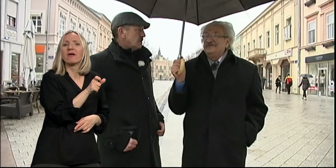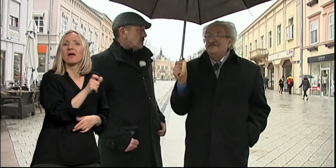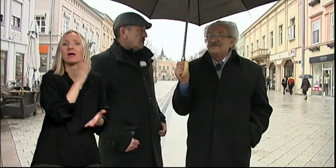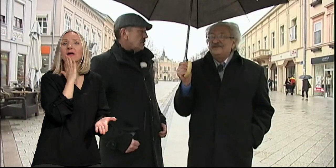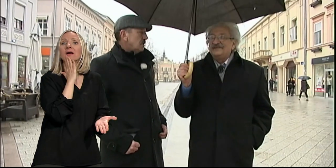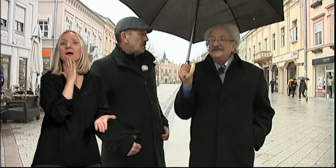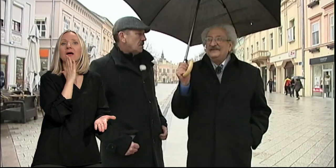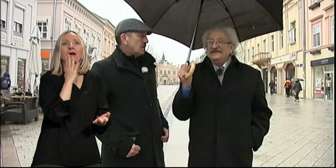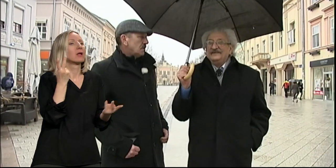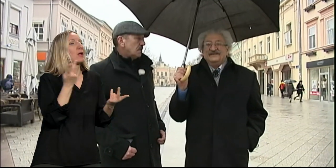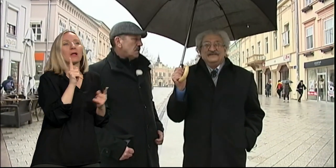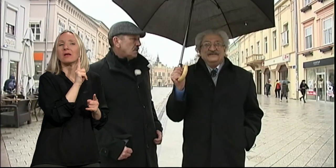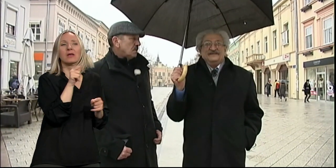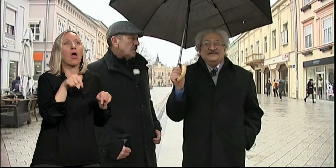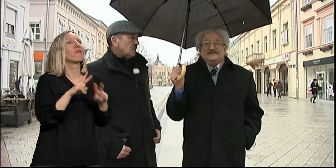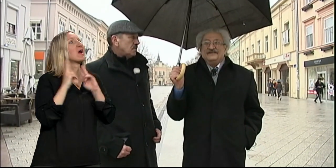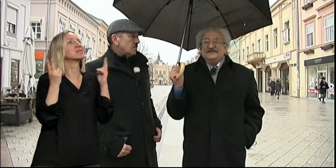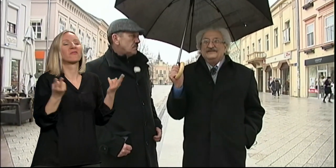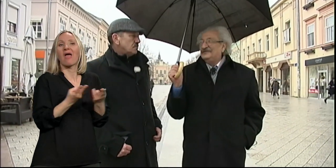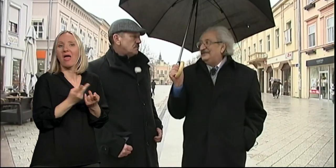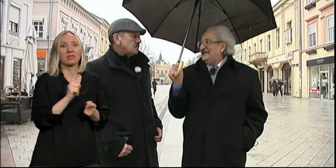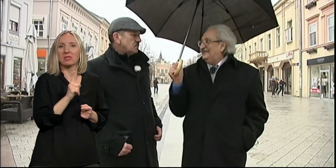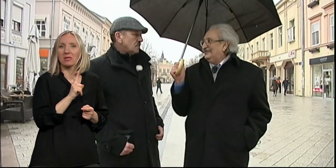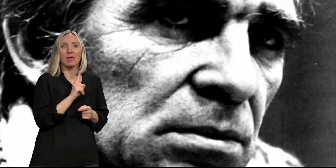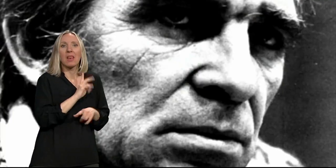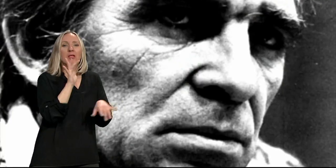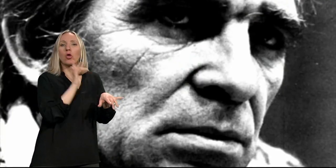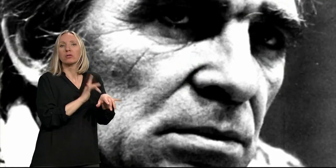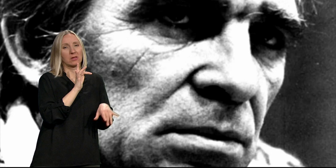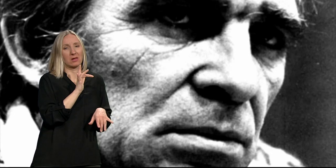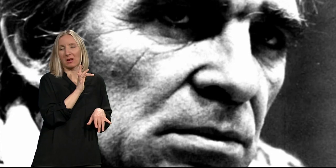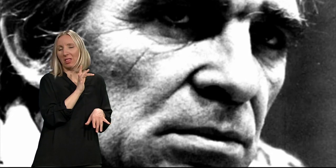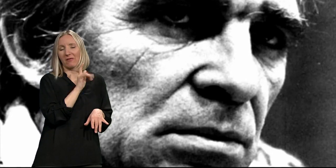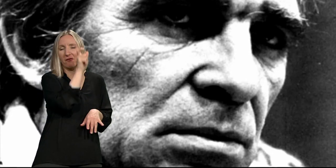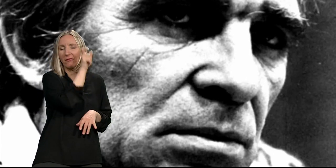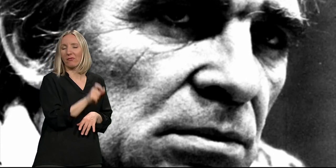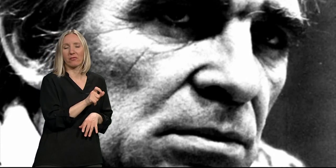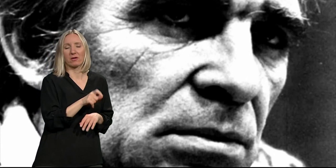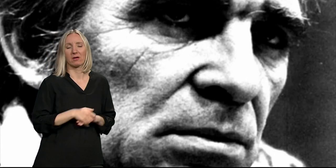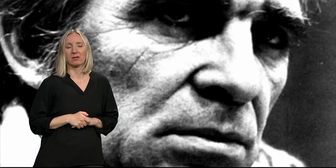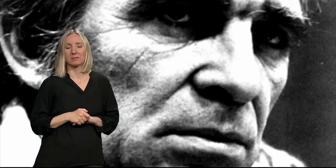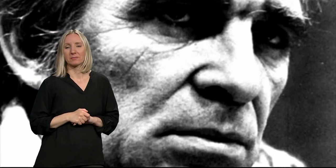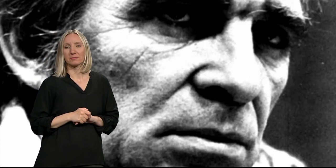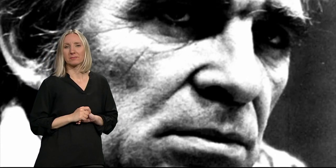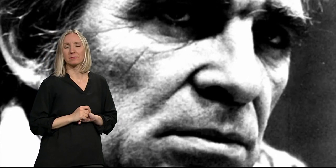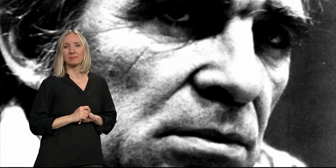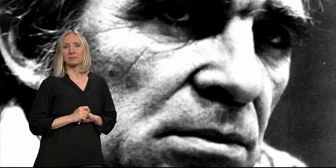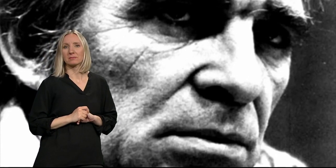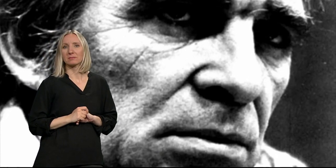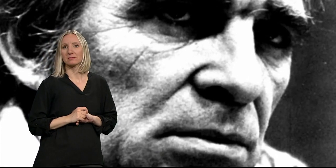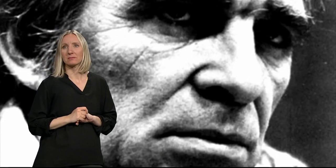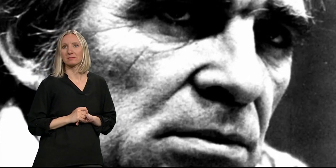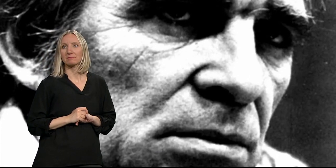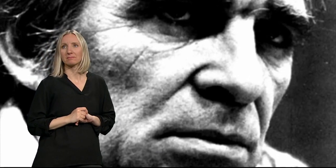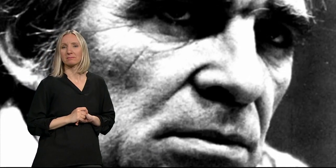ne od ovog sveta i nedodirljiv. Ja jednostavno